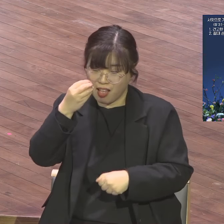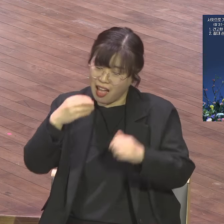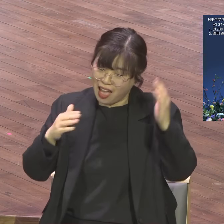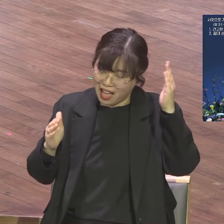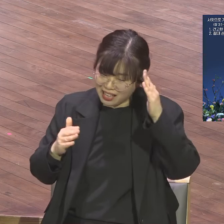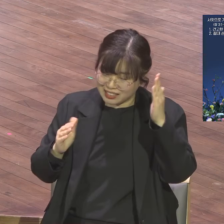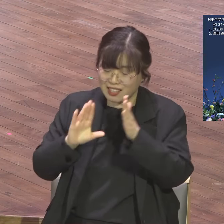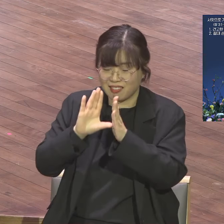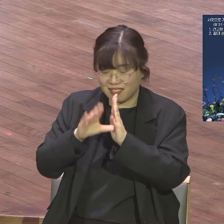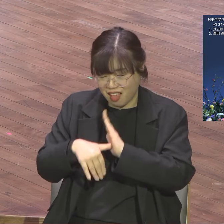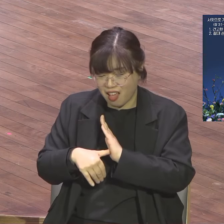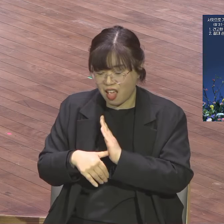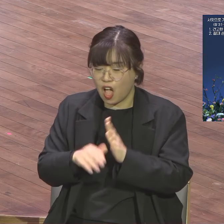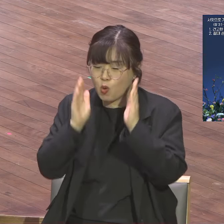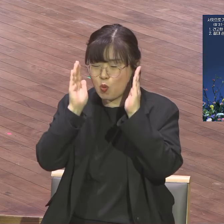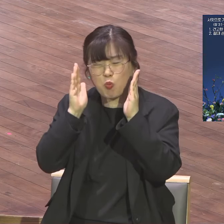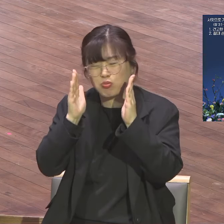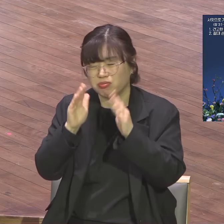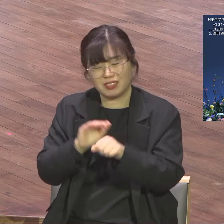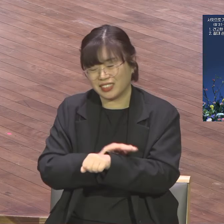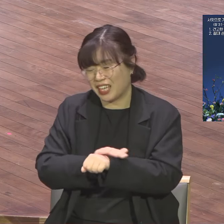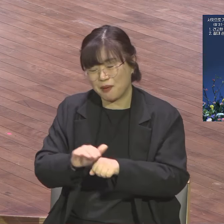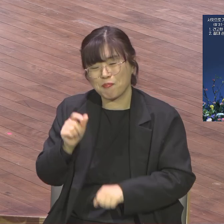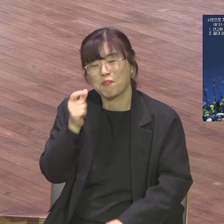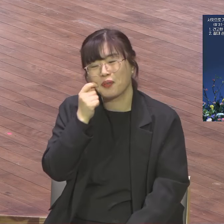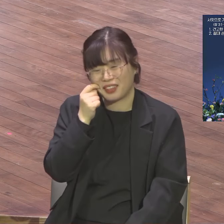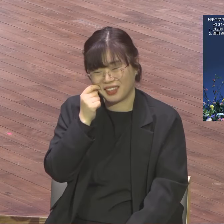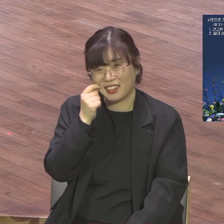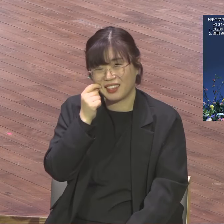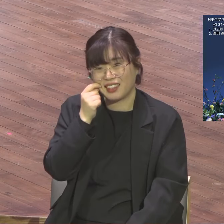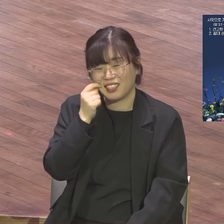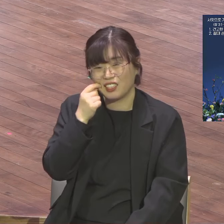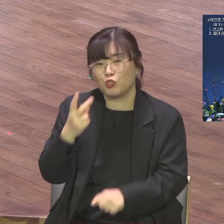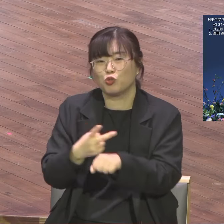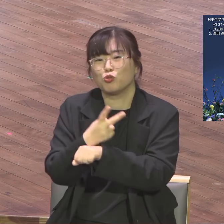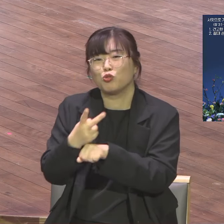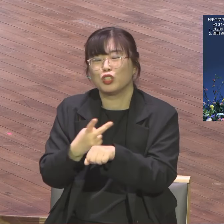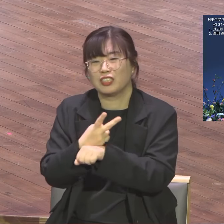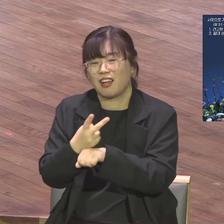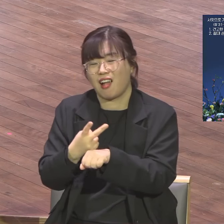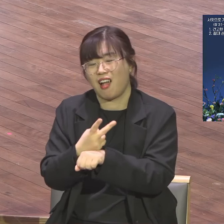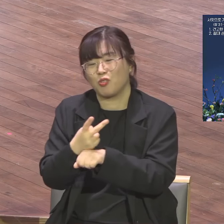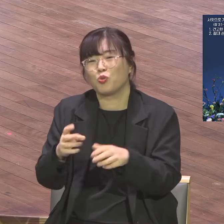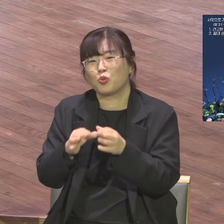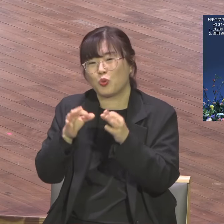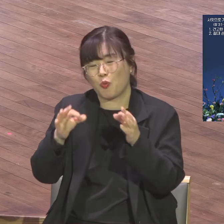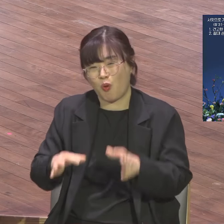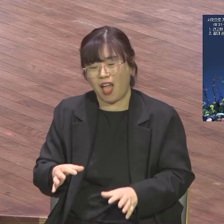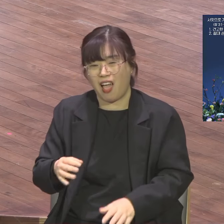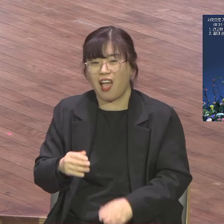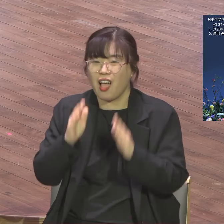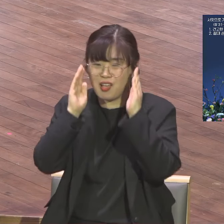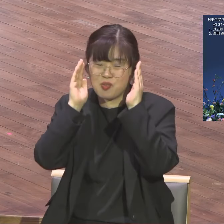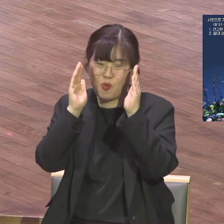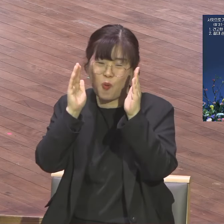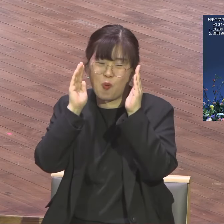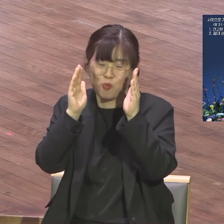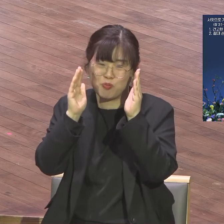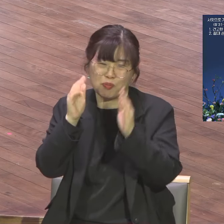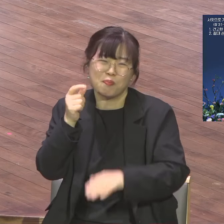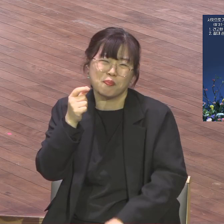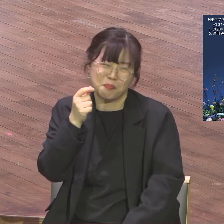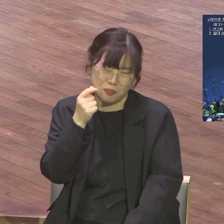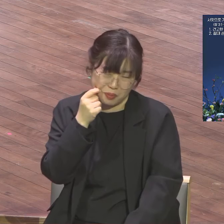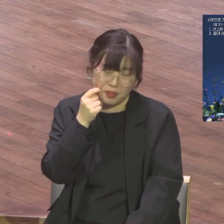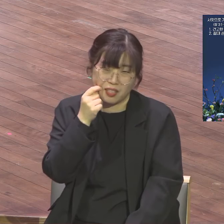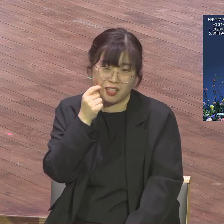선생님 담임에게 미리 이야기하죠. 신문 돌리려면 2시간 공문에 나와야 돼. 고등학교 3학년 때 장기부자 걸려가지고